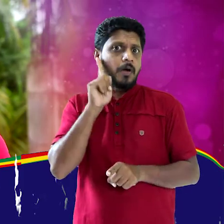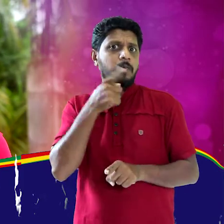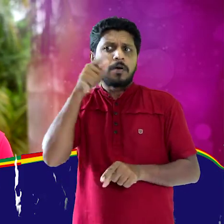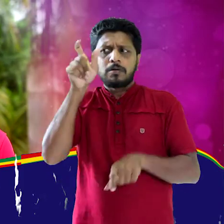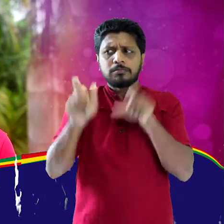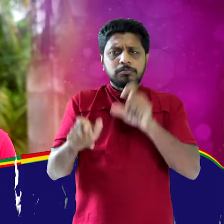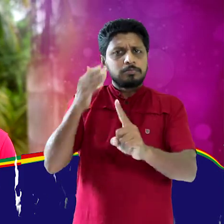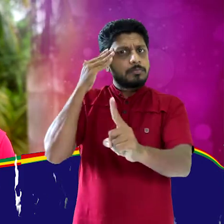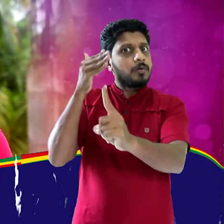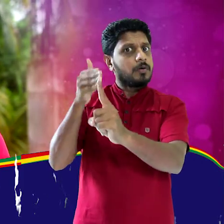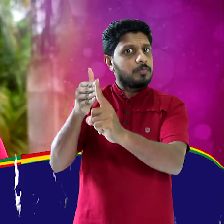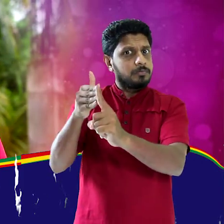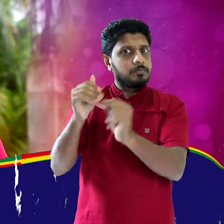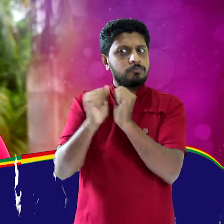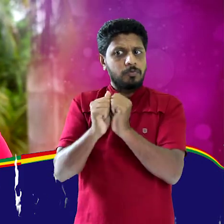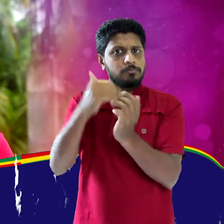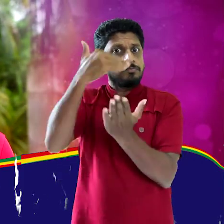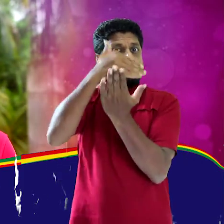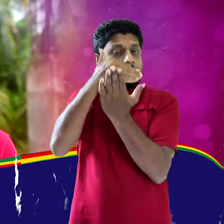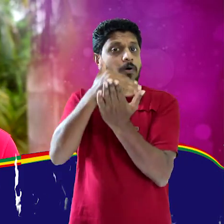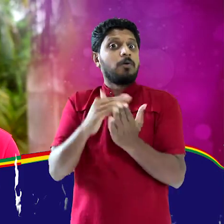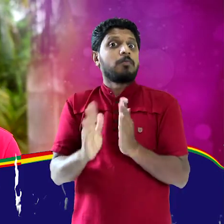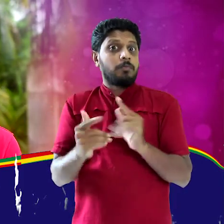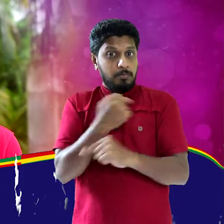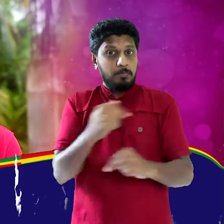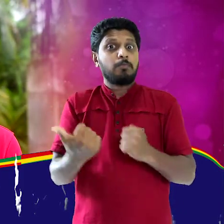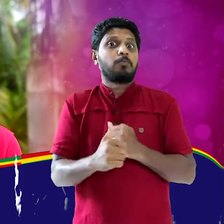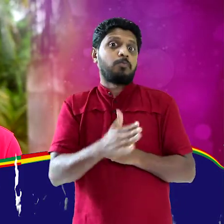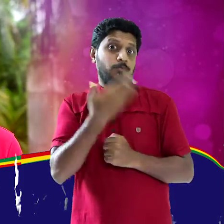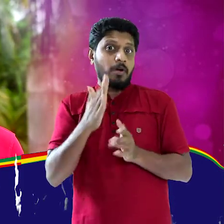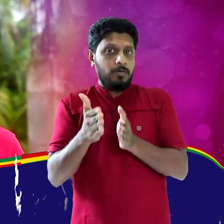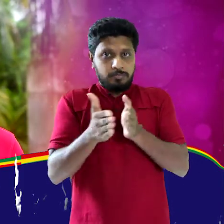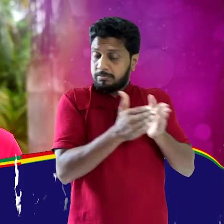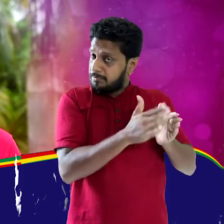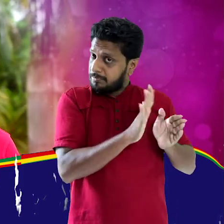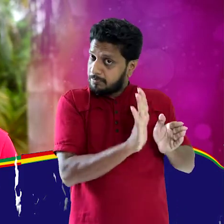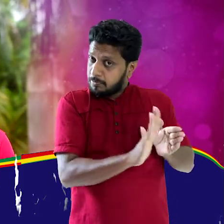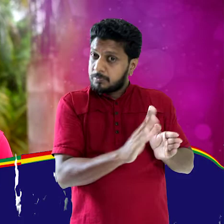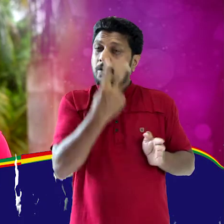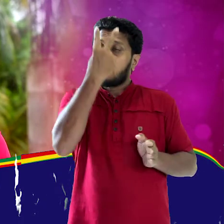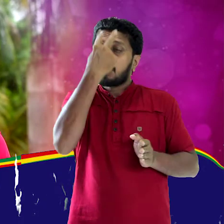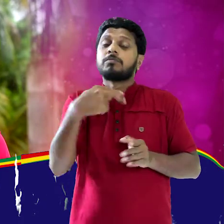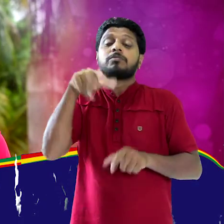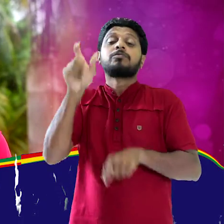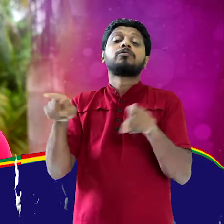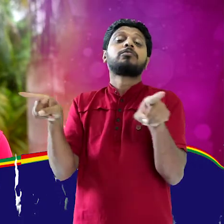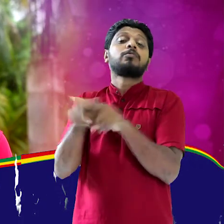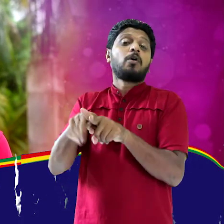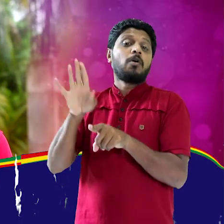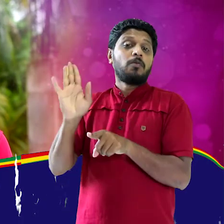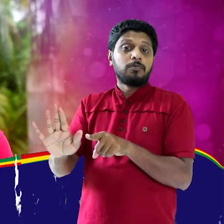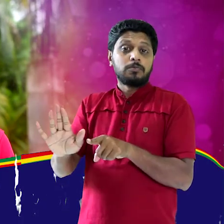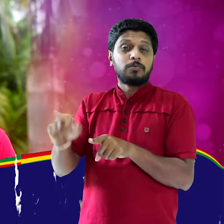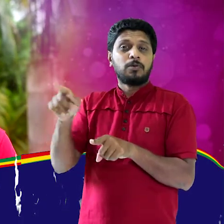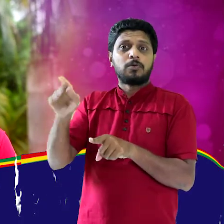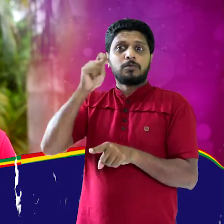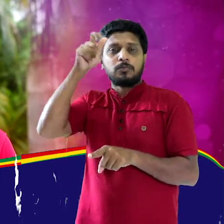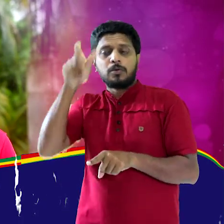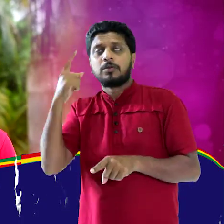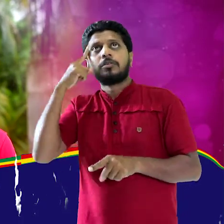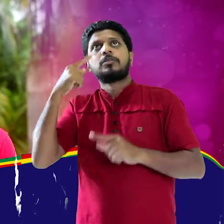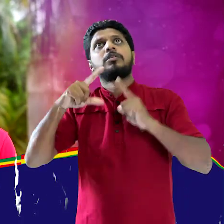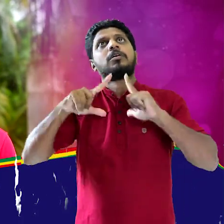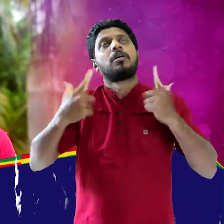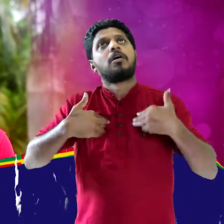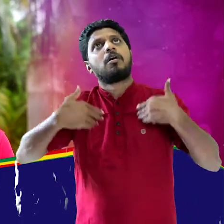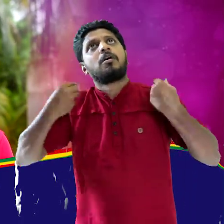හා කතන ආබාධිතයන් සඳහා ඒ වැඩ පිළිවෙලත්, ඒ වගේම දුස්සාබාධිත ප්‍රජාව අපේ රටේ ඉතාමත් තීරණාත්මක කණ්ඩායමක්. ඔවුන් බොහෝ වෙලාවට අසරණ වෙලා